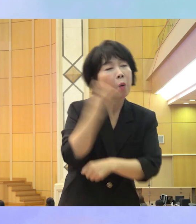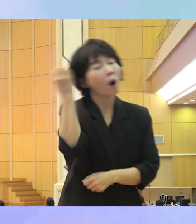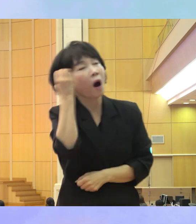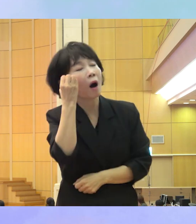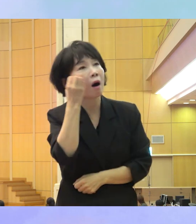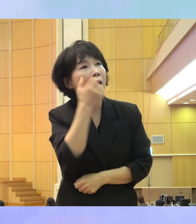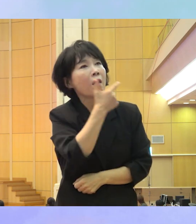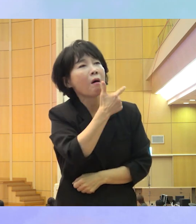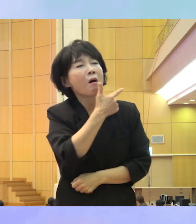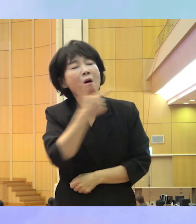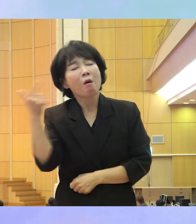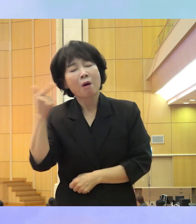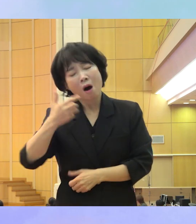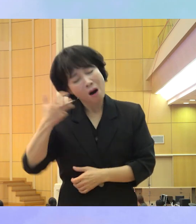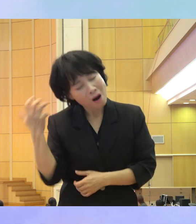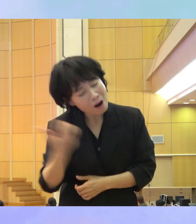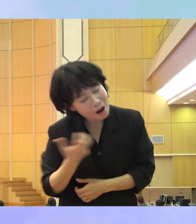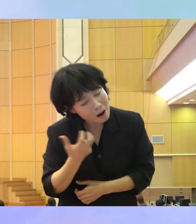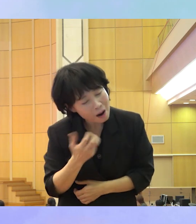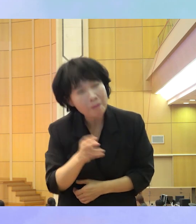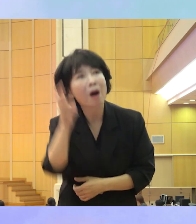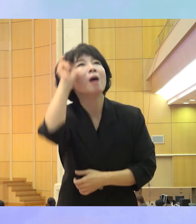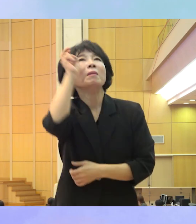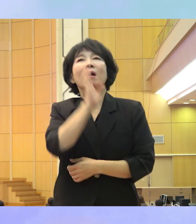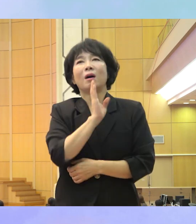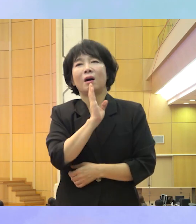얼마나 아프셨나.